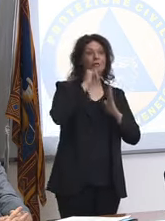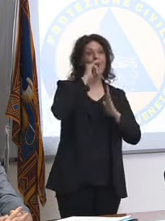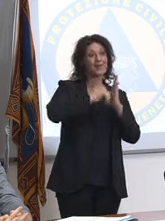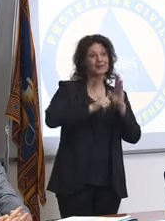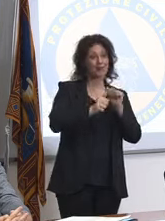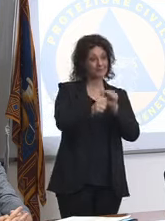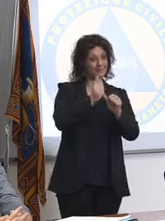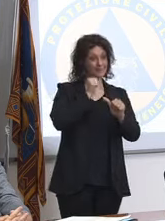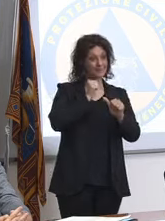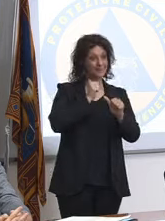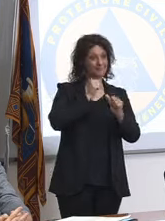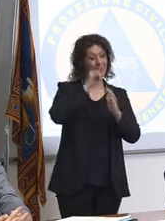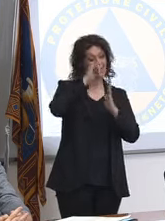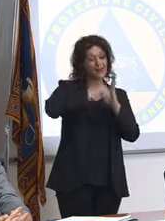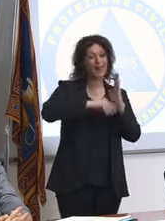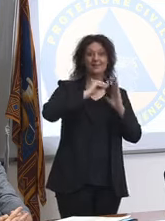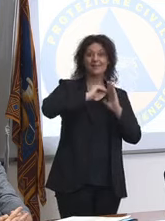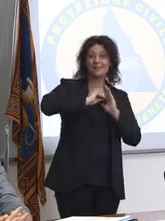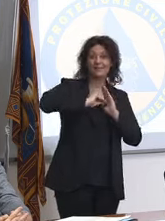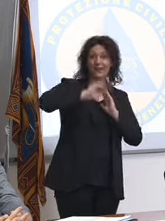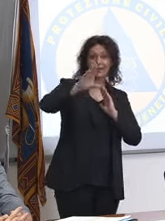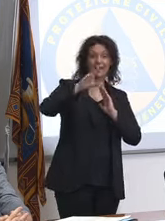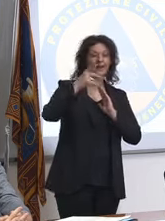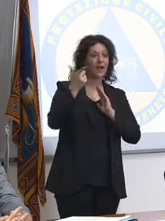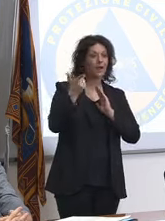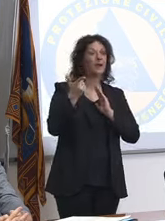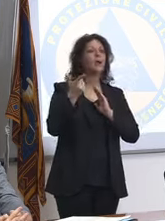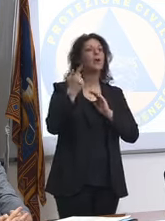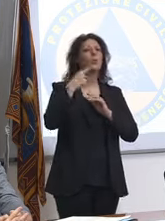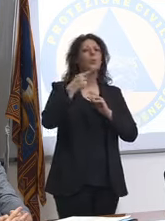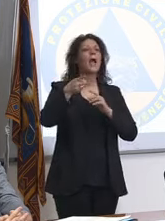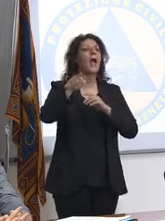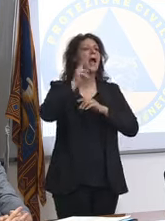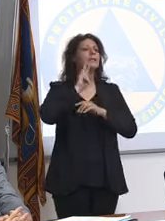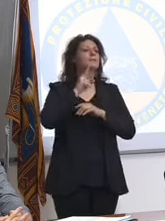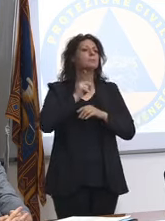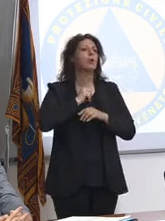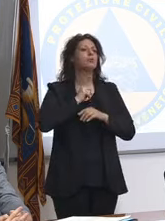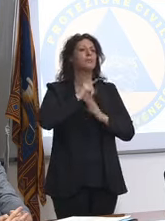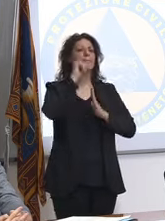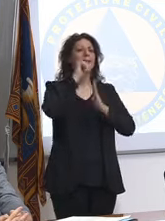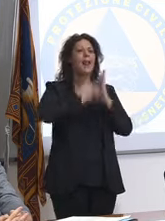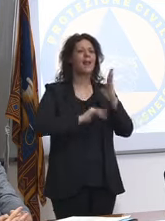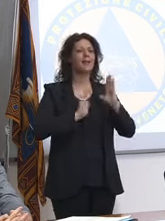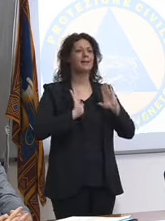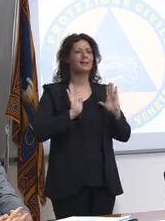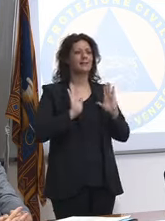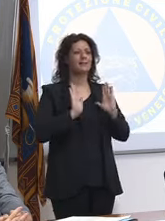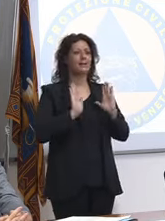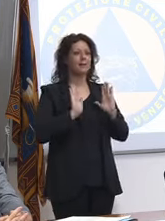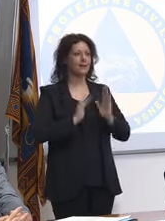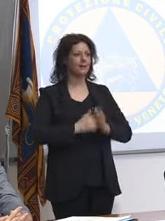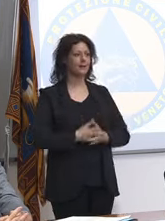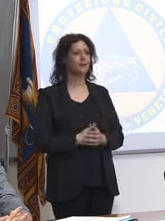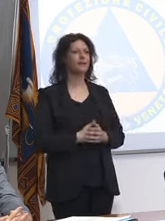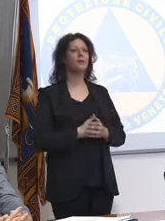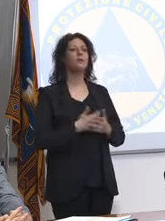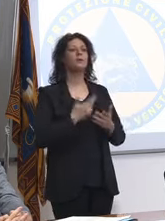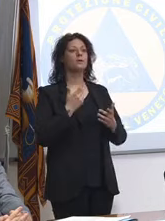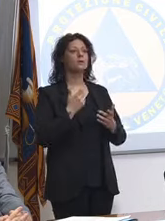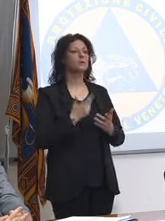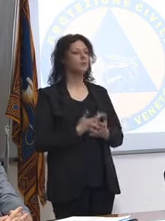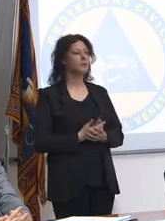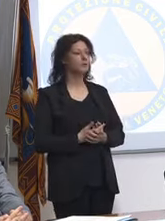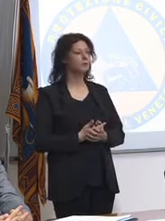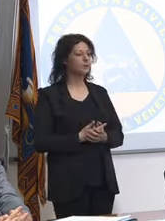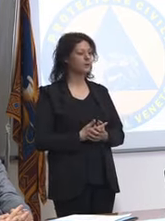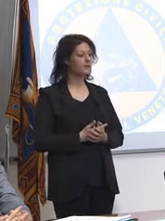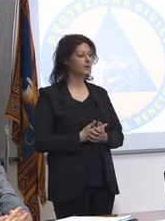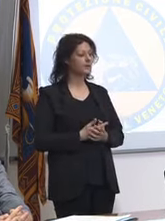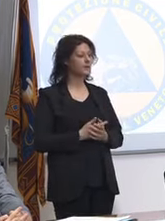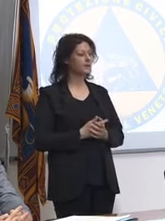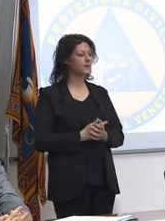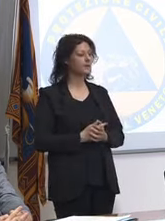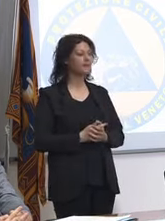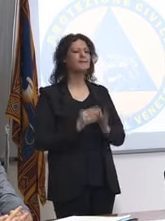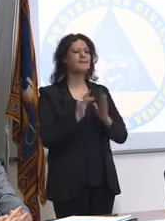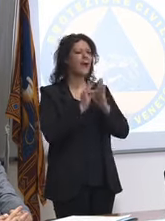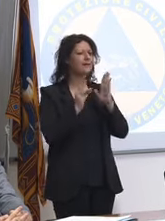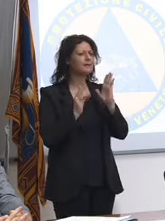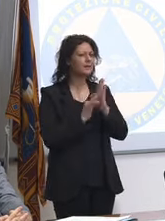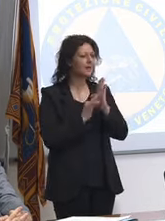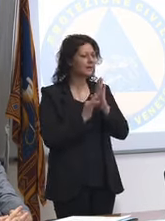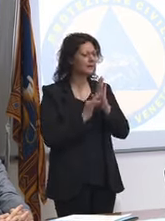che è il direttore dell'area sanità e sociale. E che è il e siamo all'8 di... No,